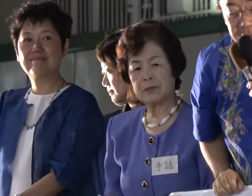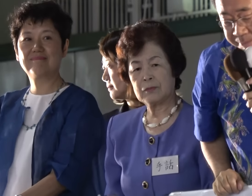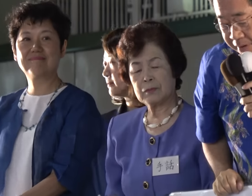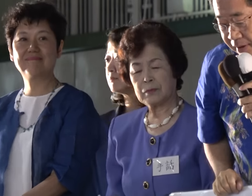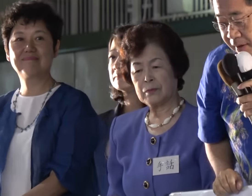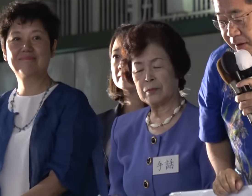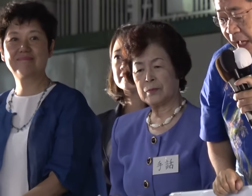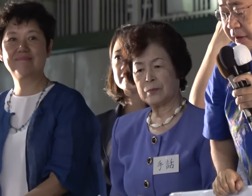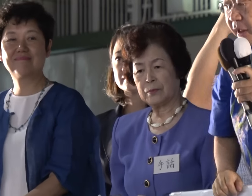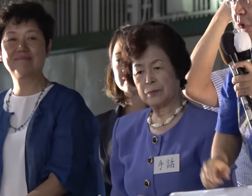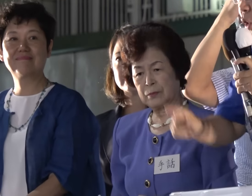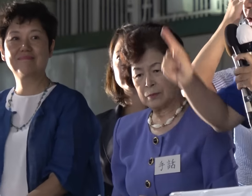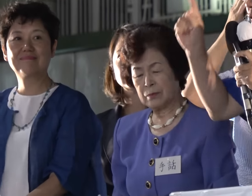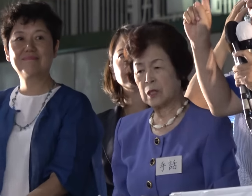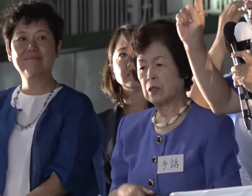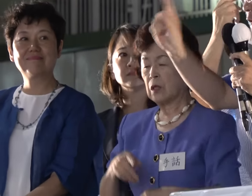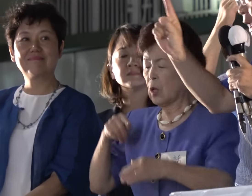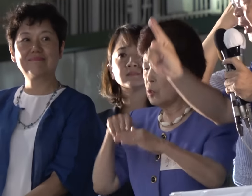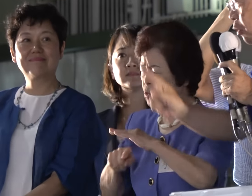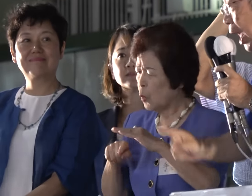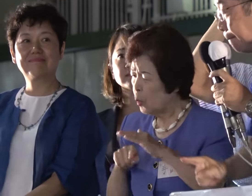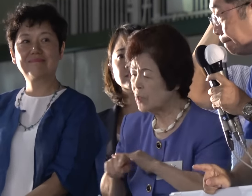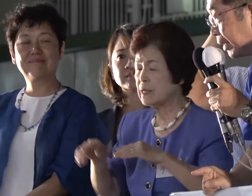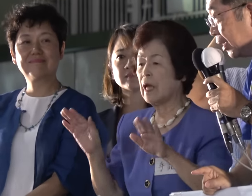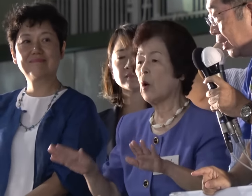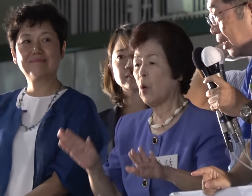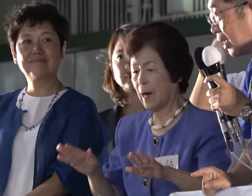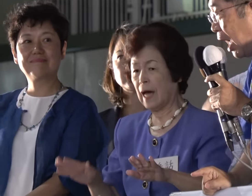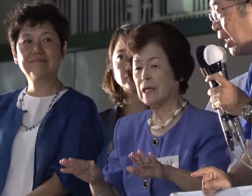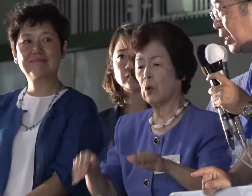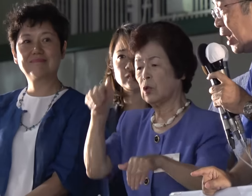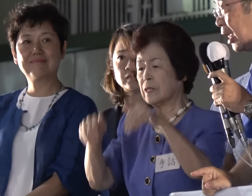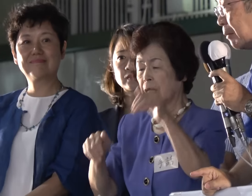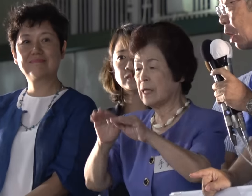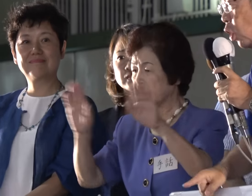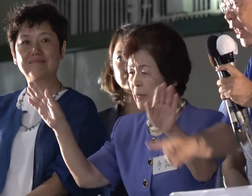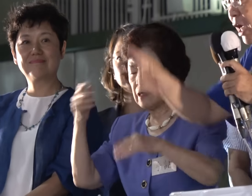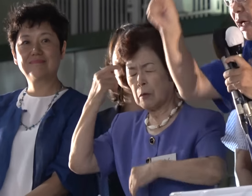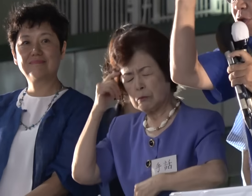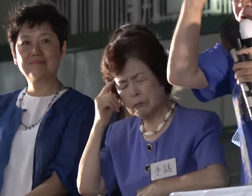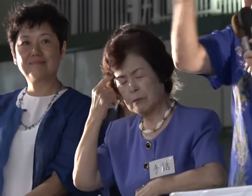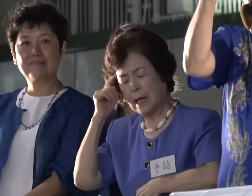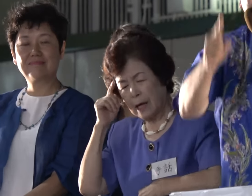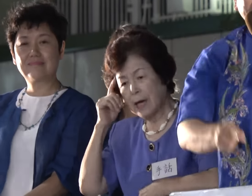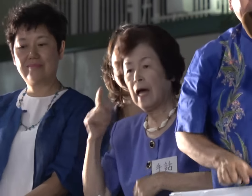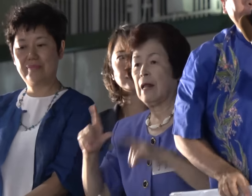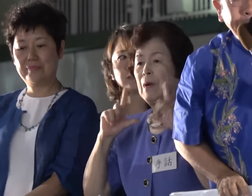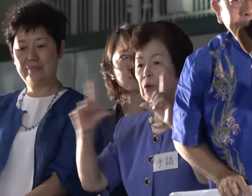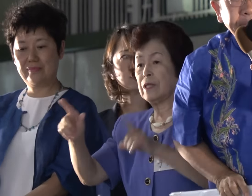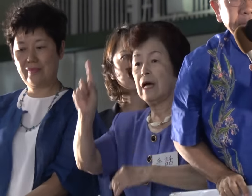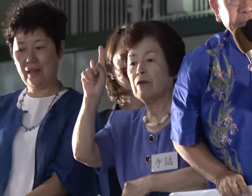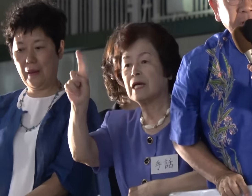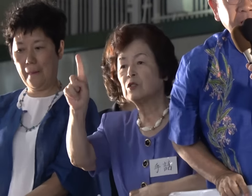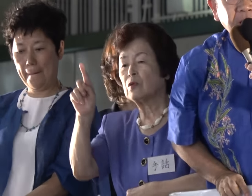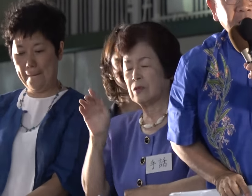大体なんで今度選挙になったのか、考えれば答えは一つしかありません